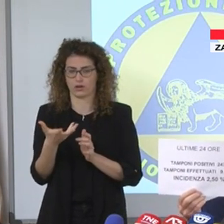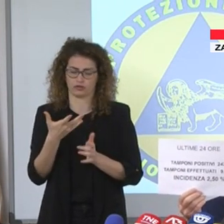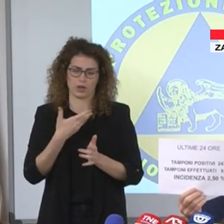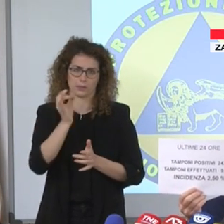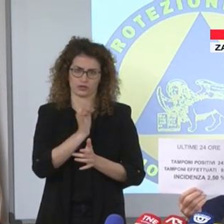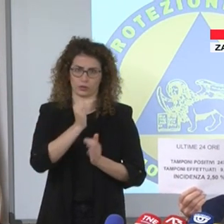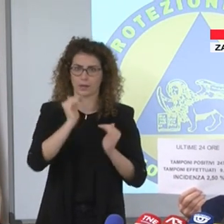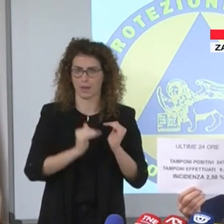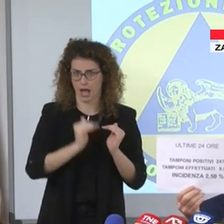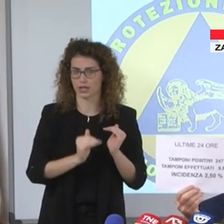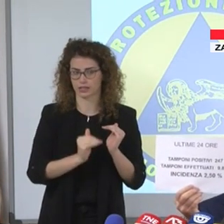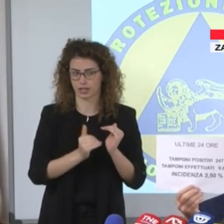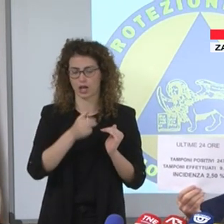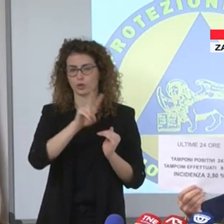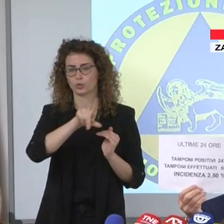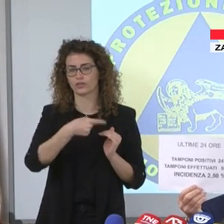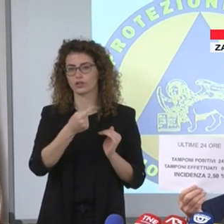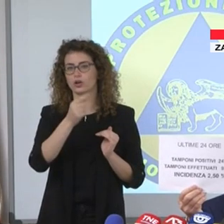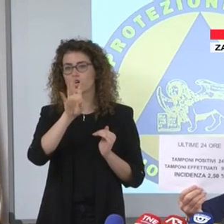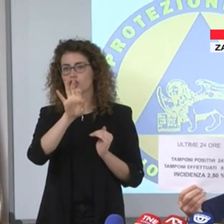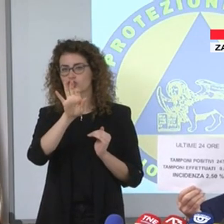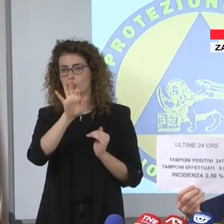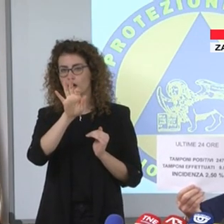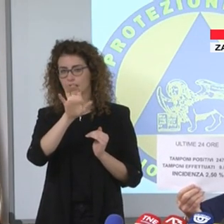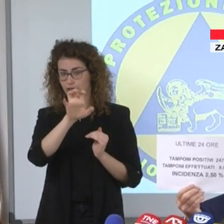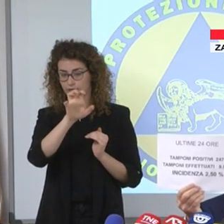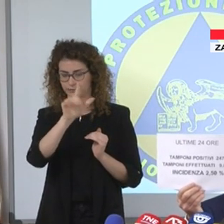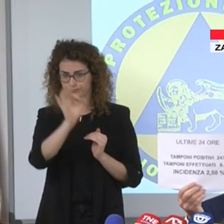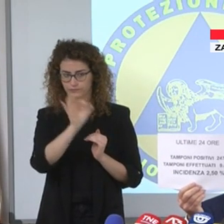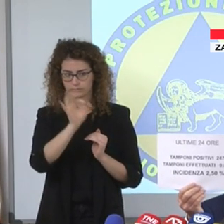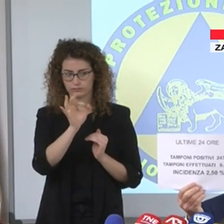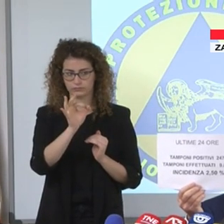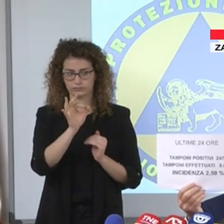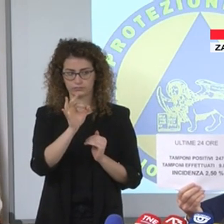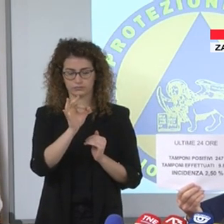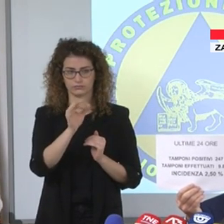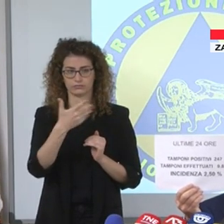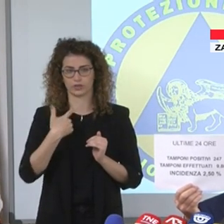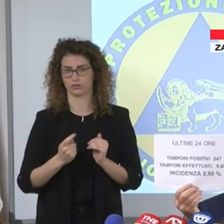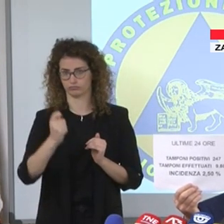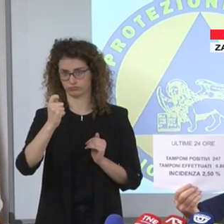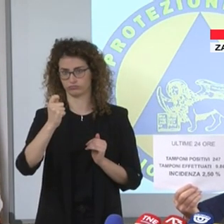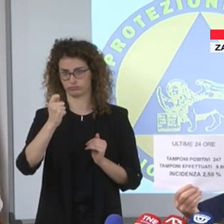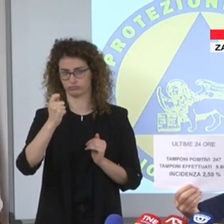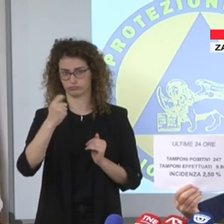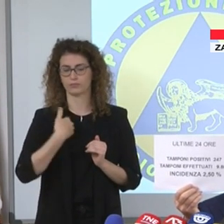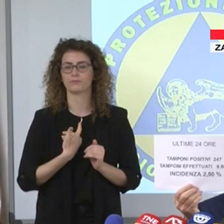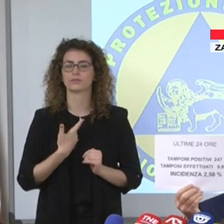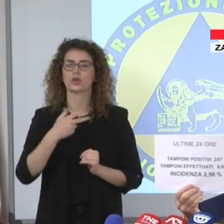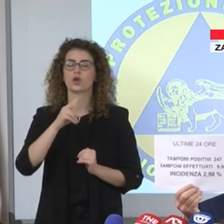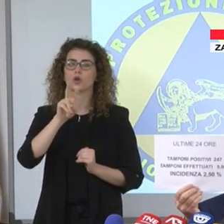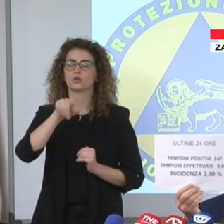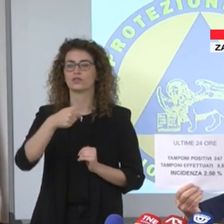un'incidenza bassa, sono 2,50 di incidenza. Alda, se vuoi lo mando anche in sul cartello se volete. 2,50